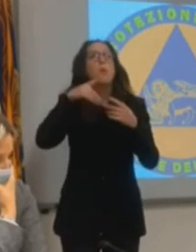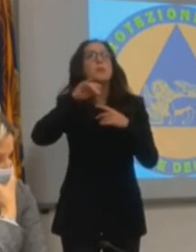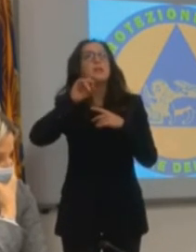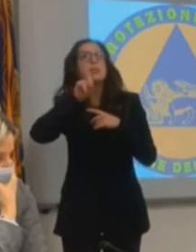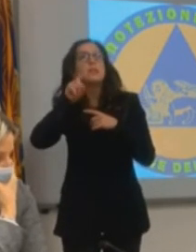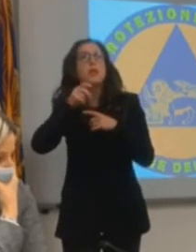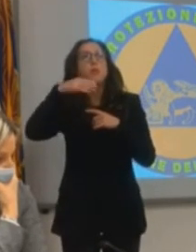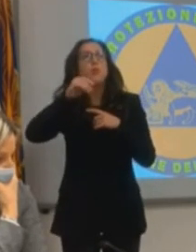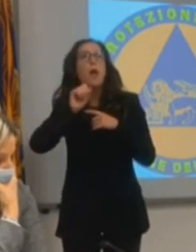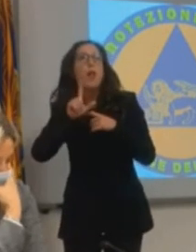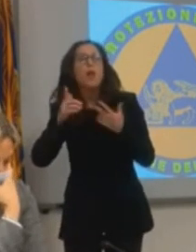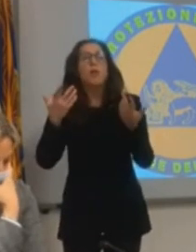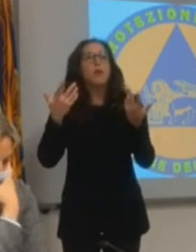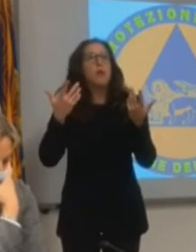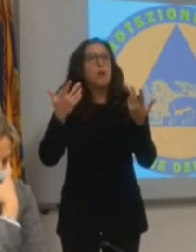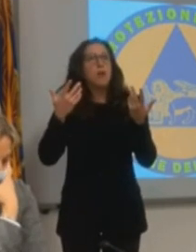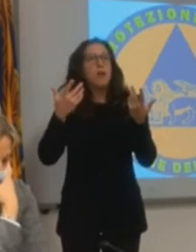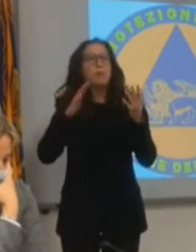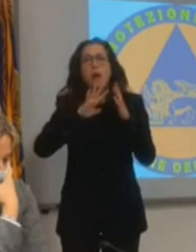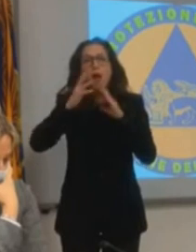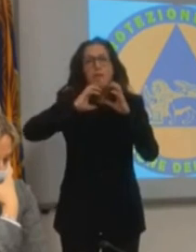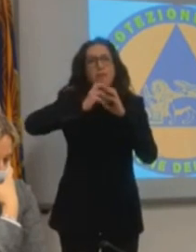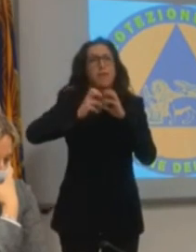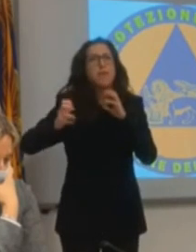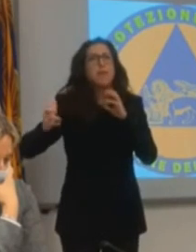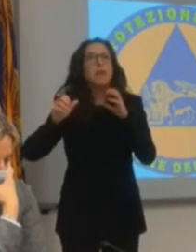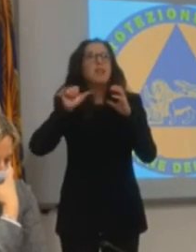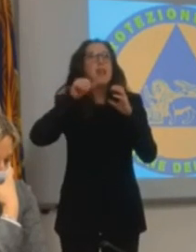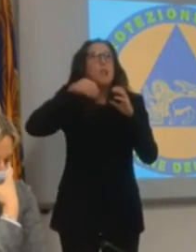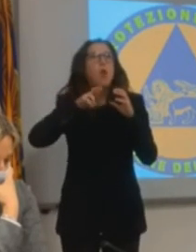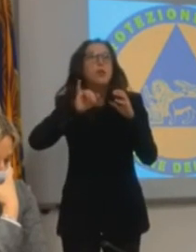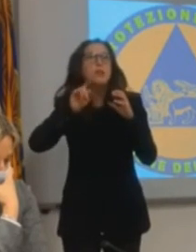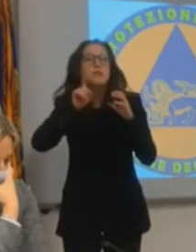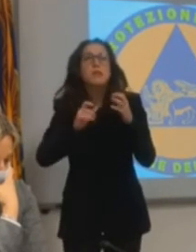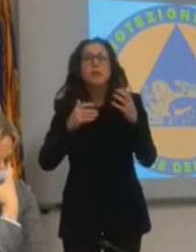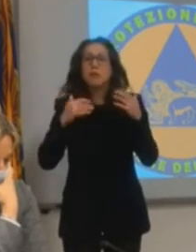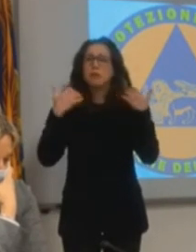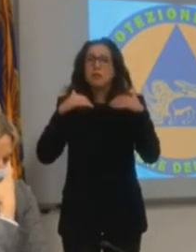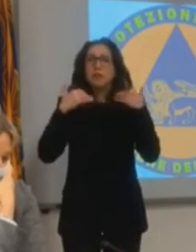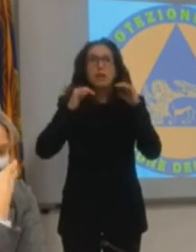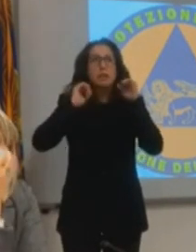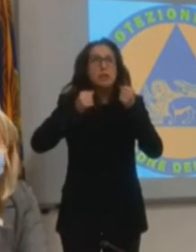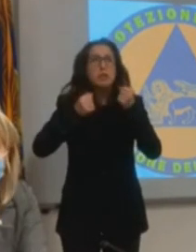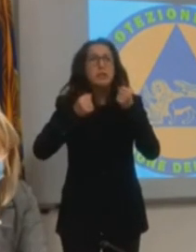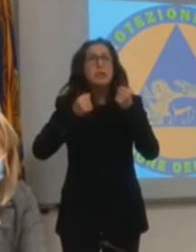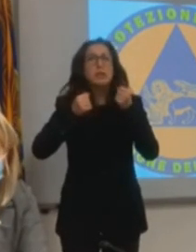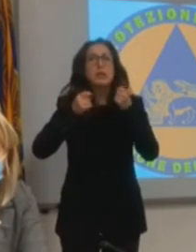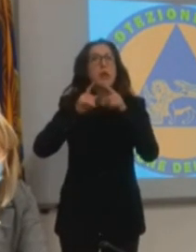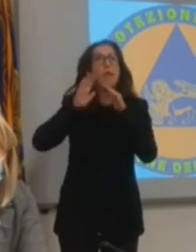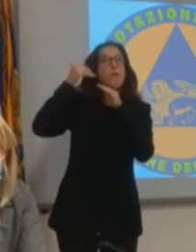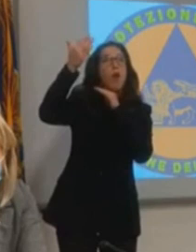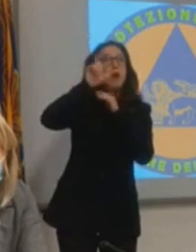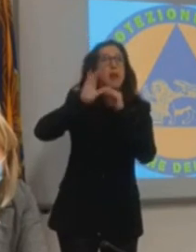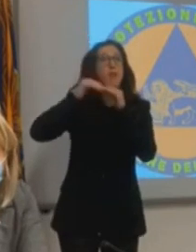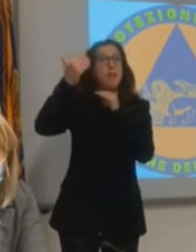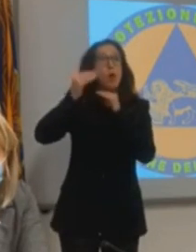a bad kleinkirchheim oa san maurizio da altre parti sì ci capite che